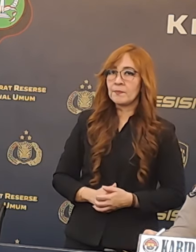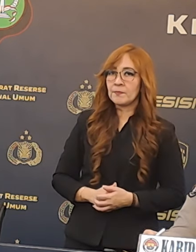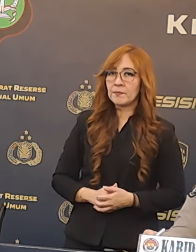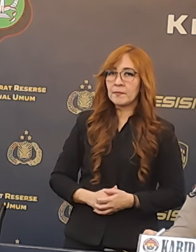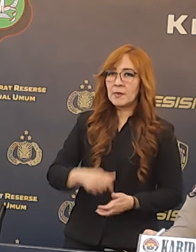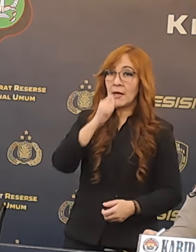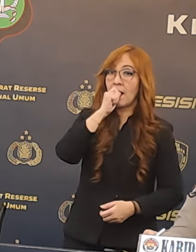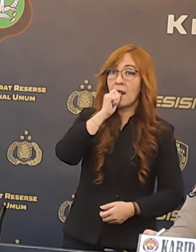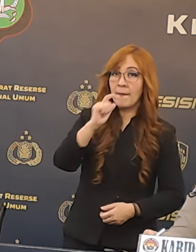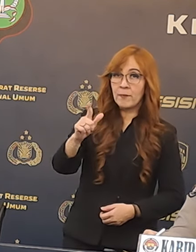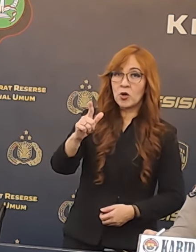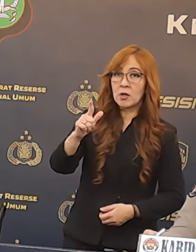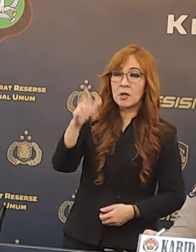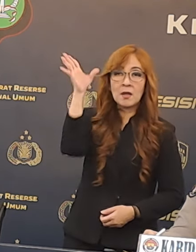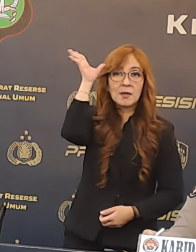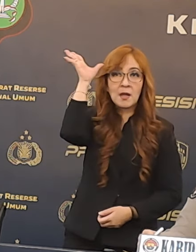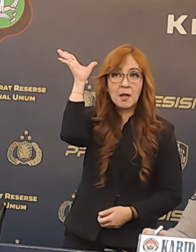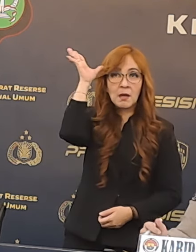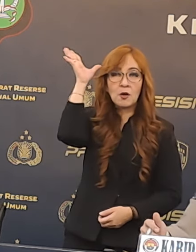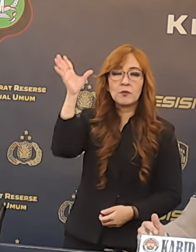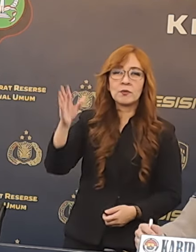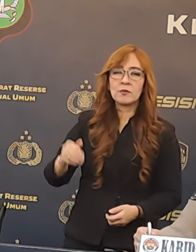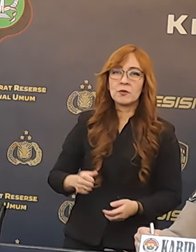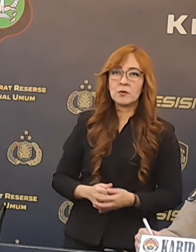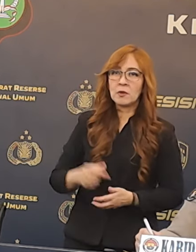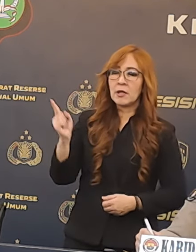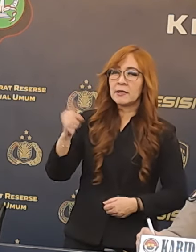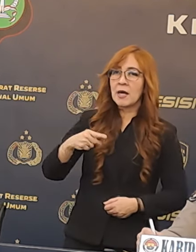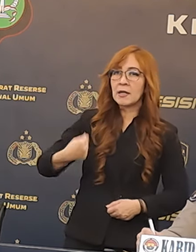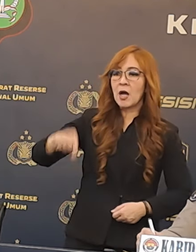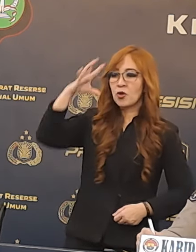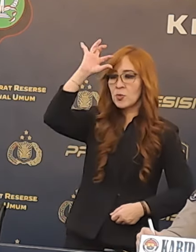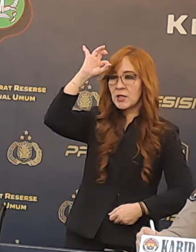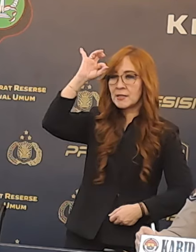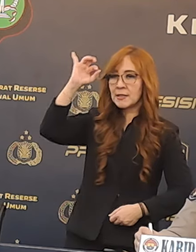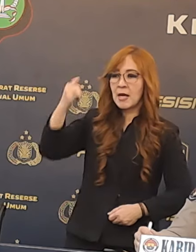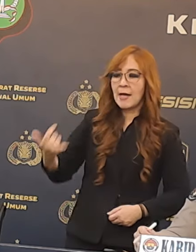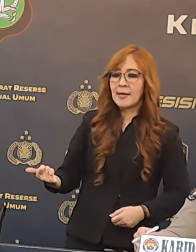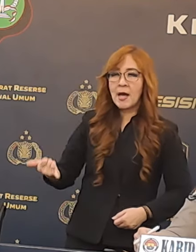yang melaporkan pada saat itu, karena dari